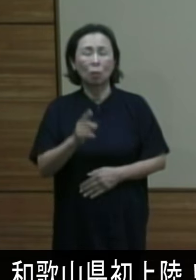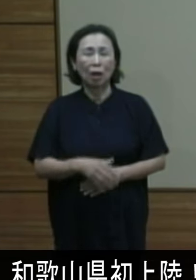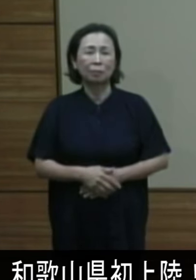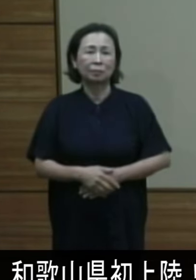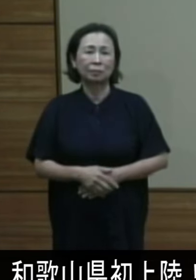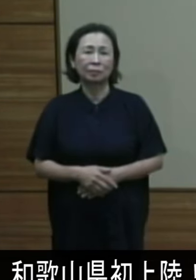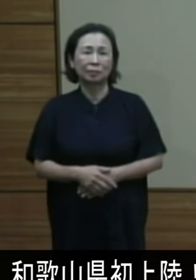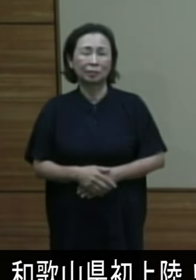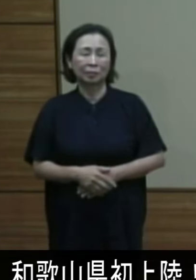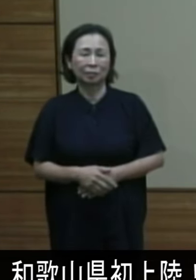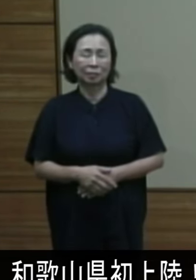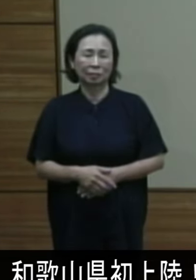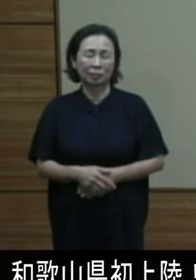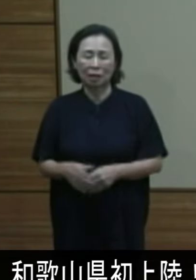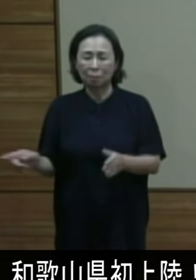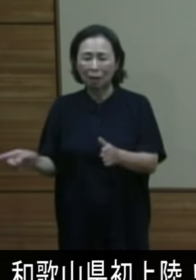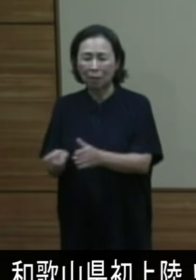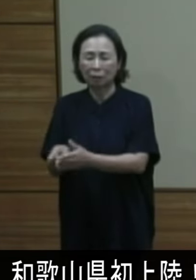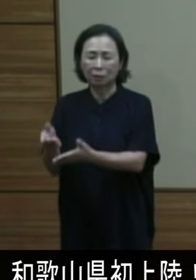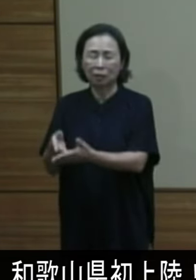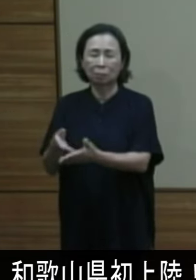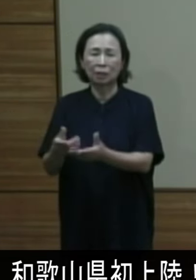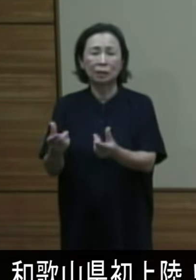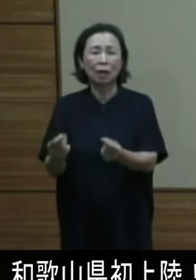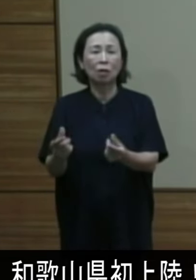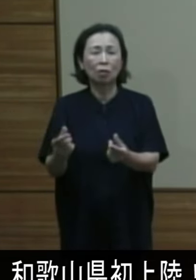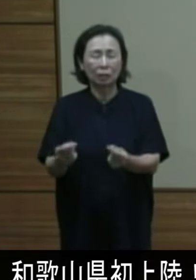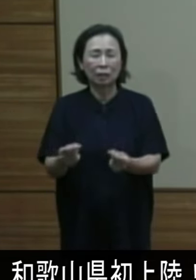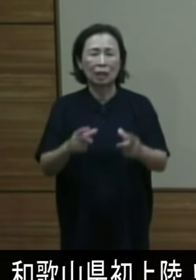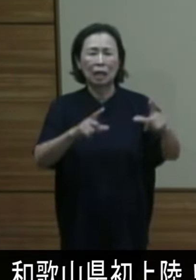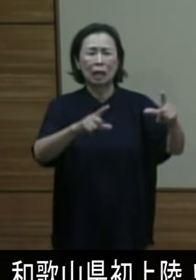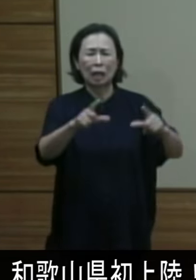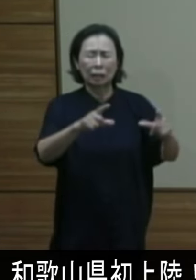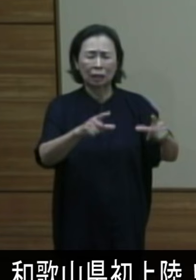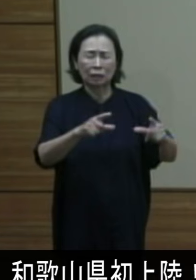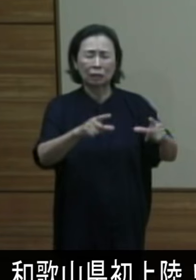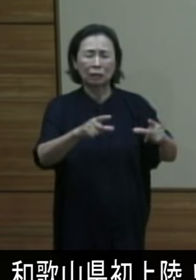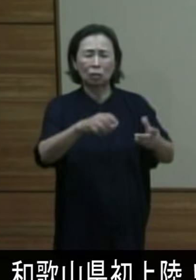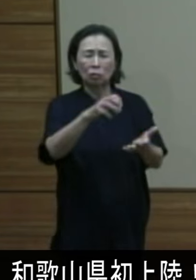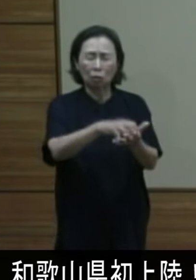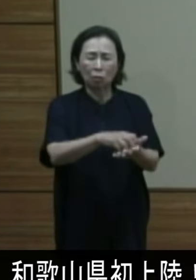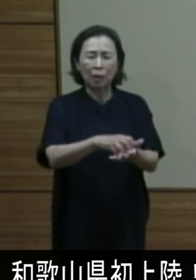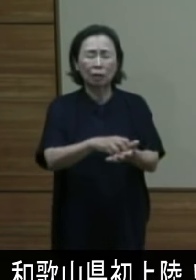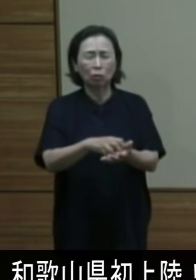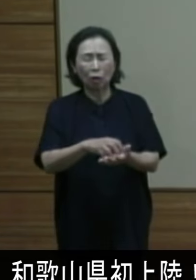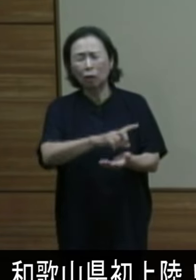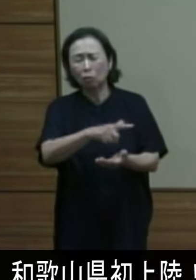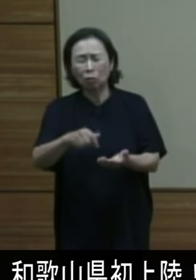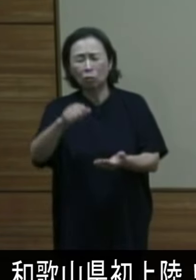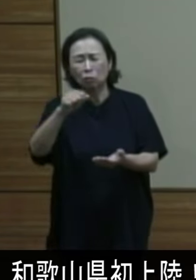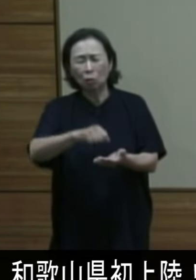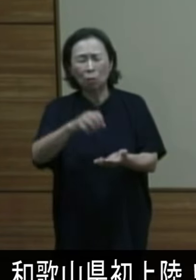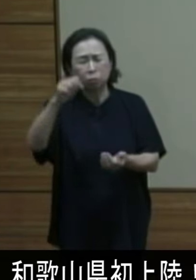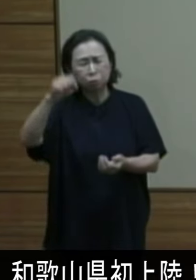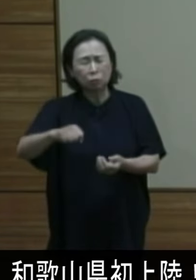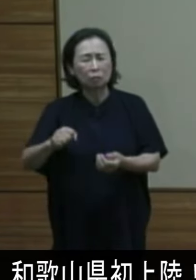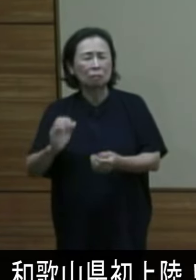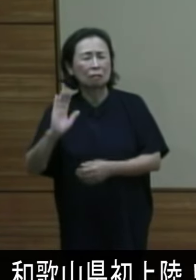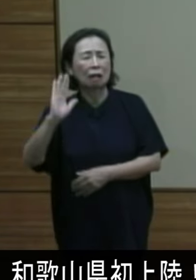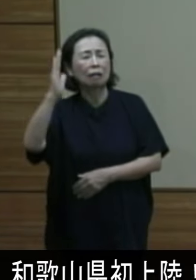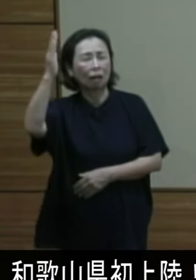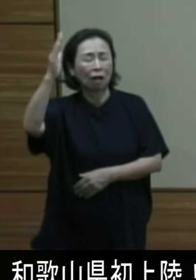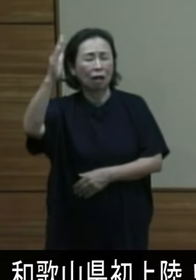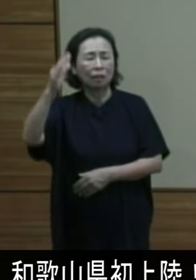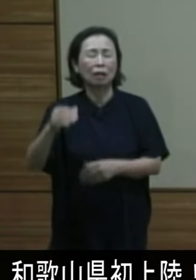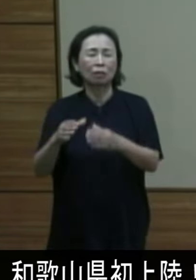か型式証明とか対空証明取れないものですから、あくまでも国土交通省に許